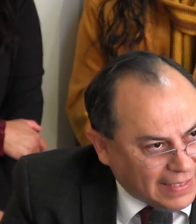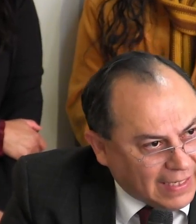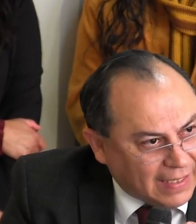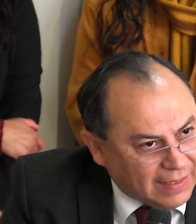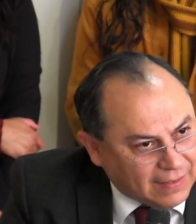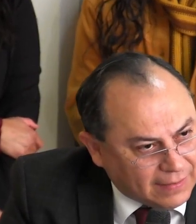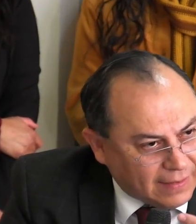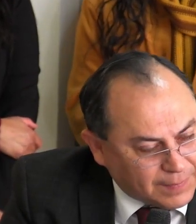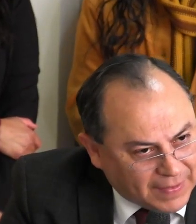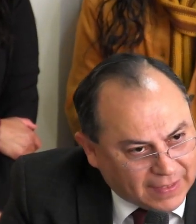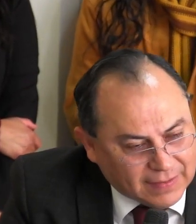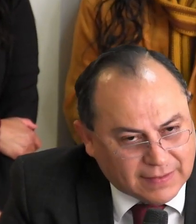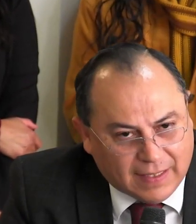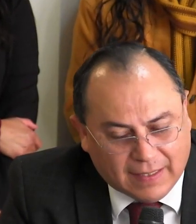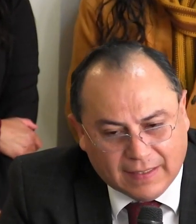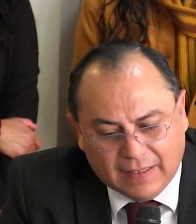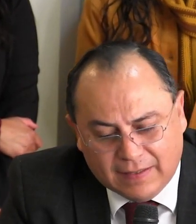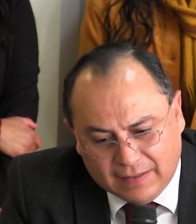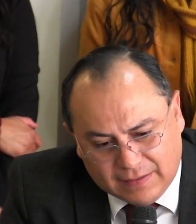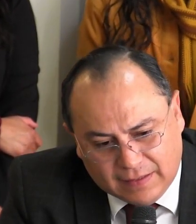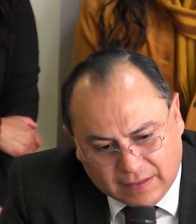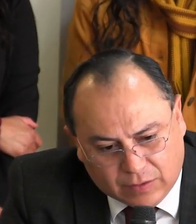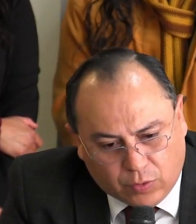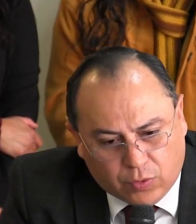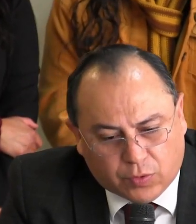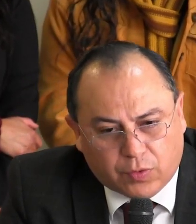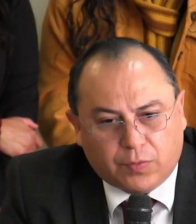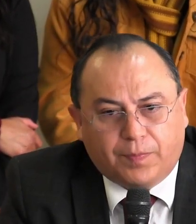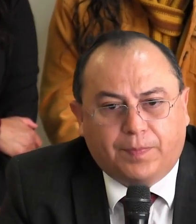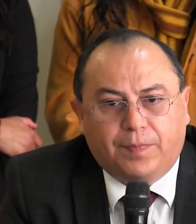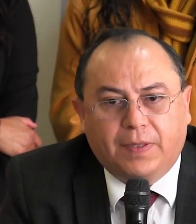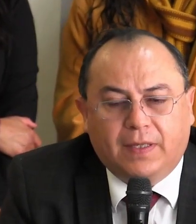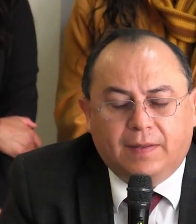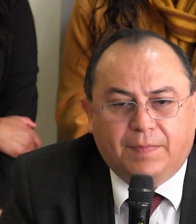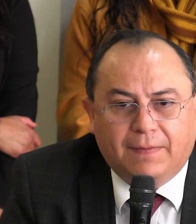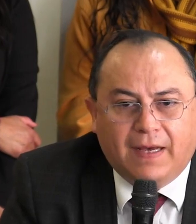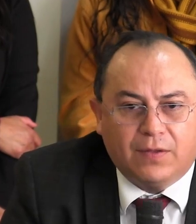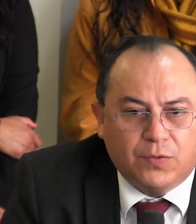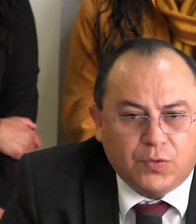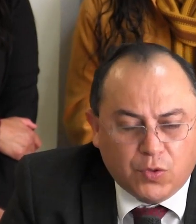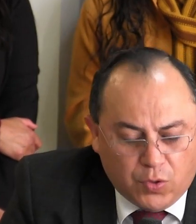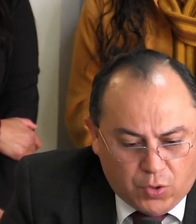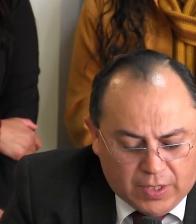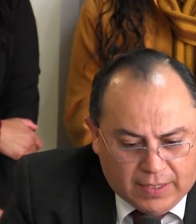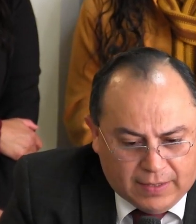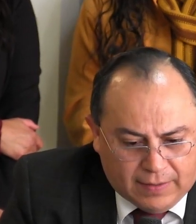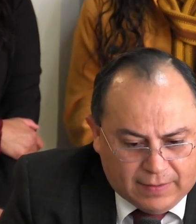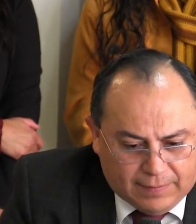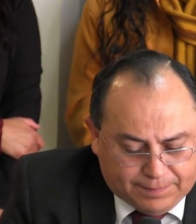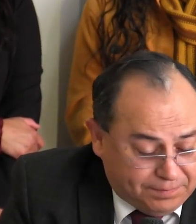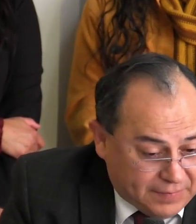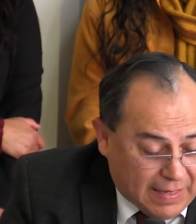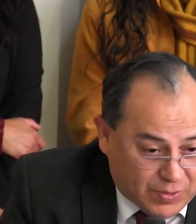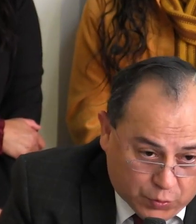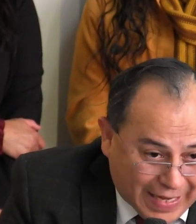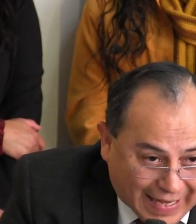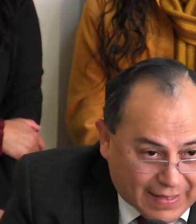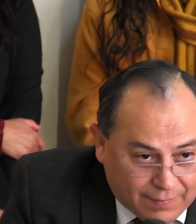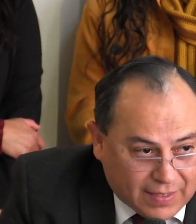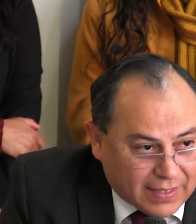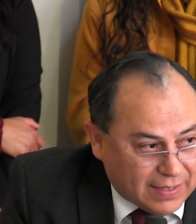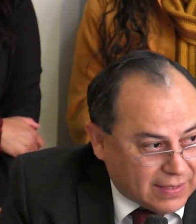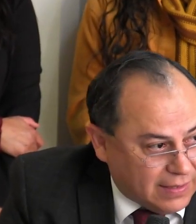empresarial, rica en experiencia desde el sector privado, la